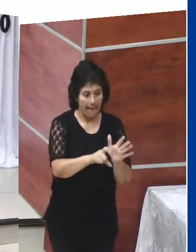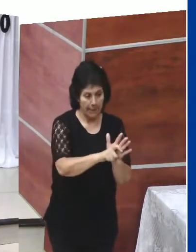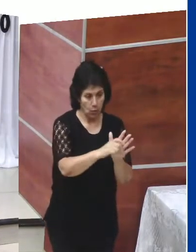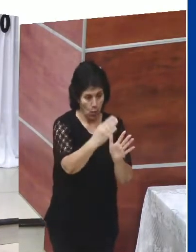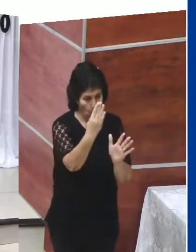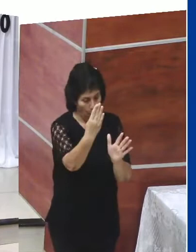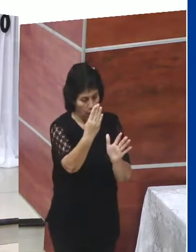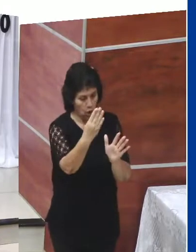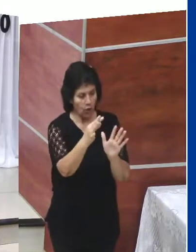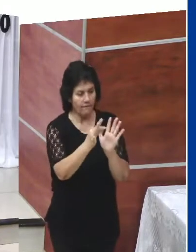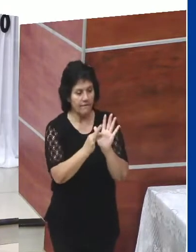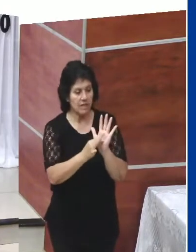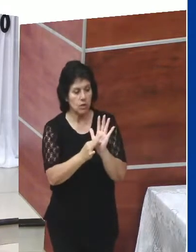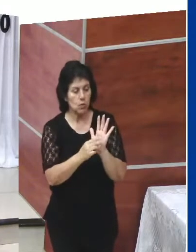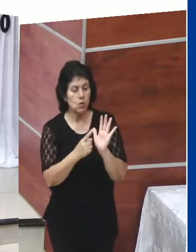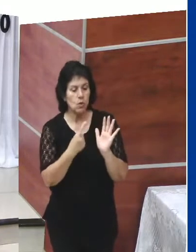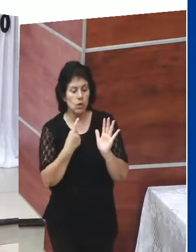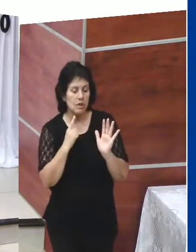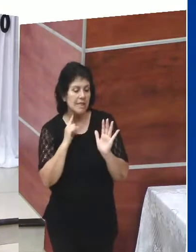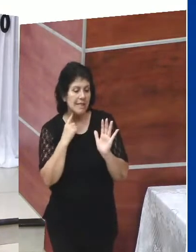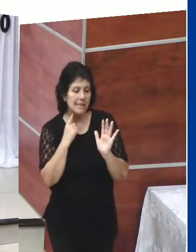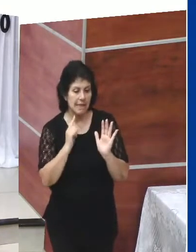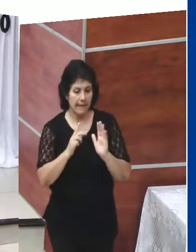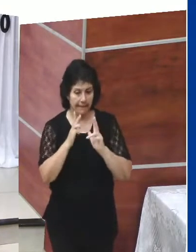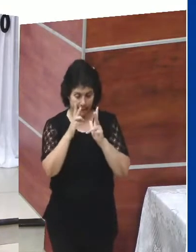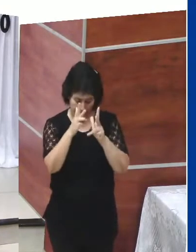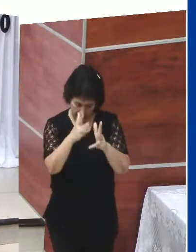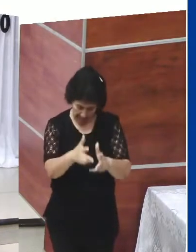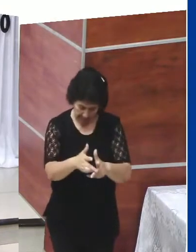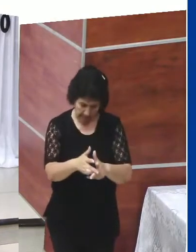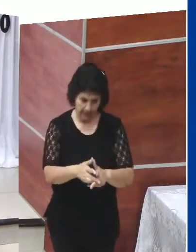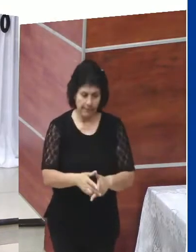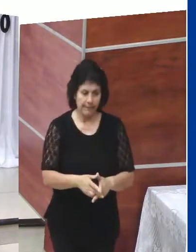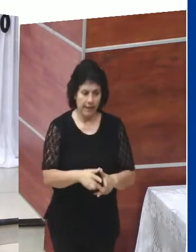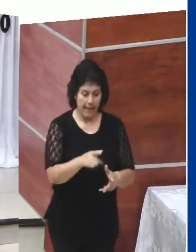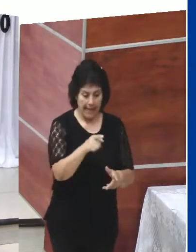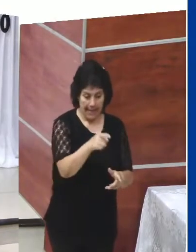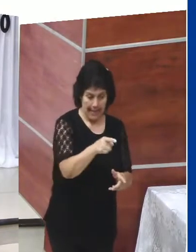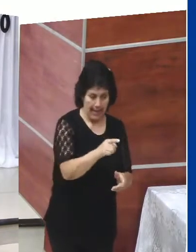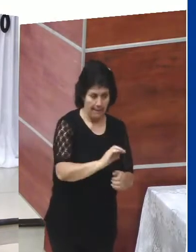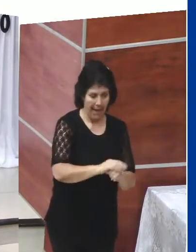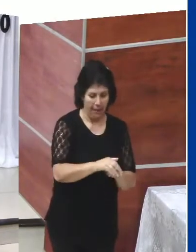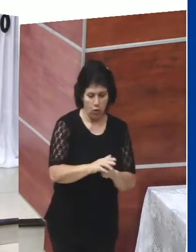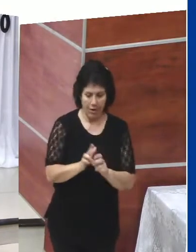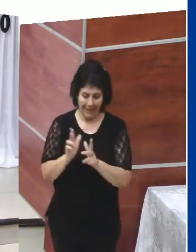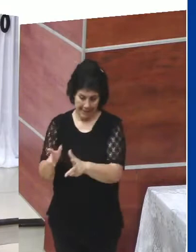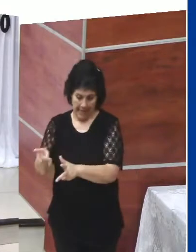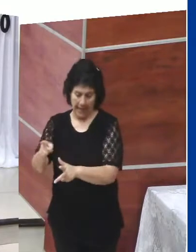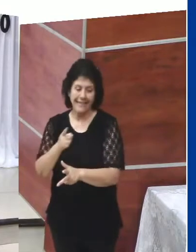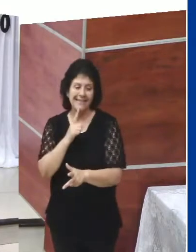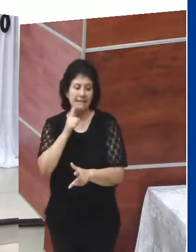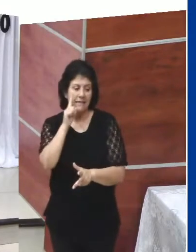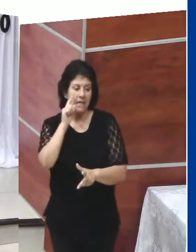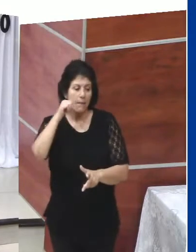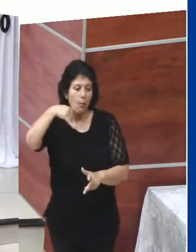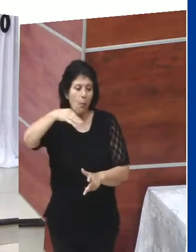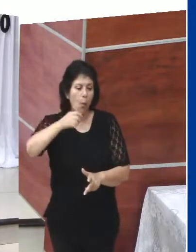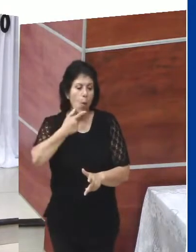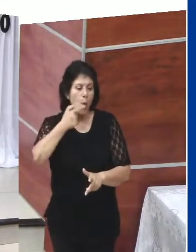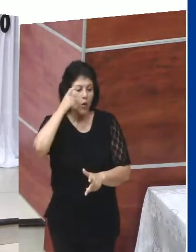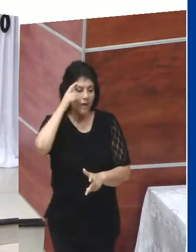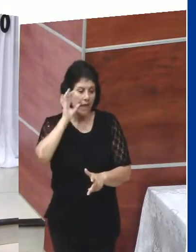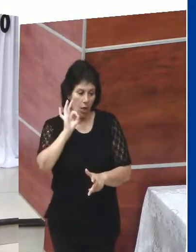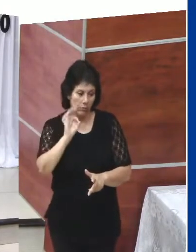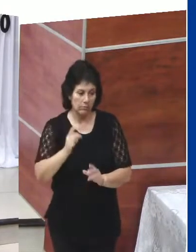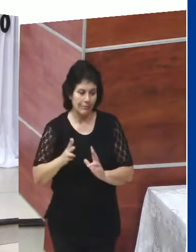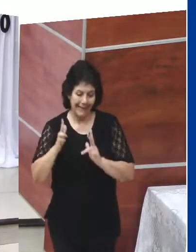dice Pablo, trae cuando vengas, le decía a Timoteo, por favor, Timoteo, trae cuando